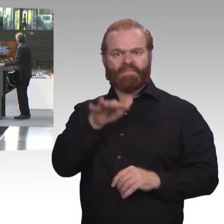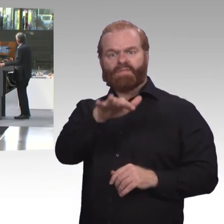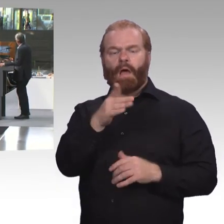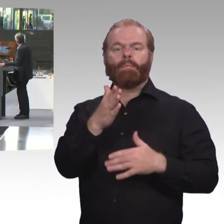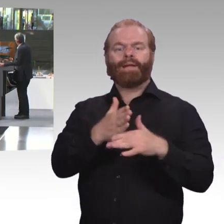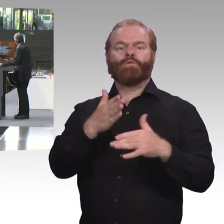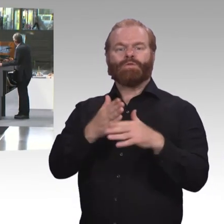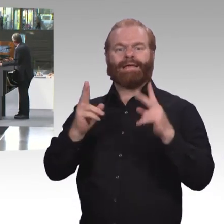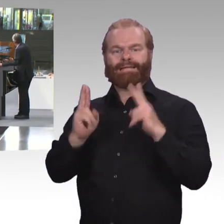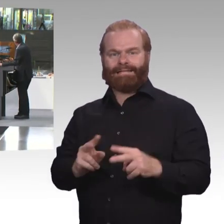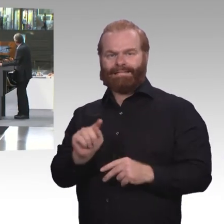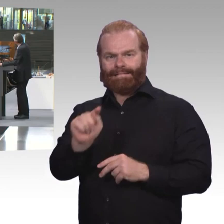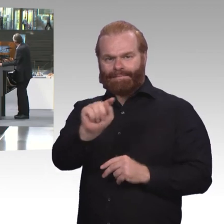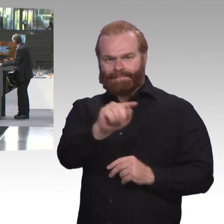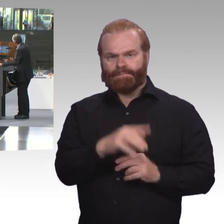Und wenn ich vielleicht